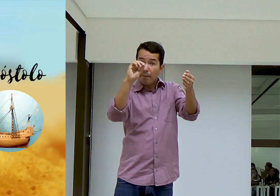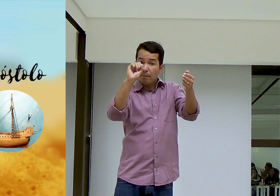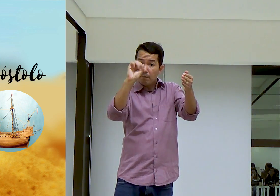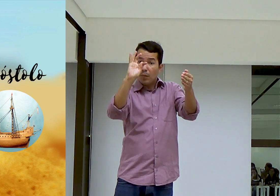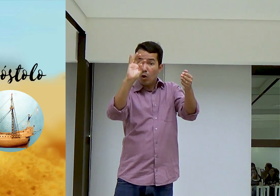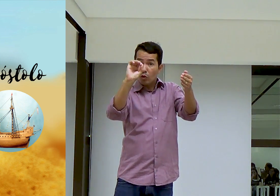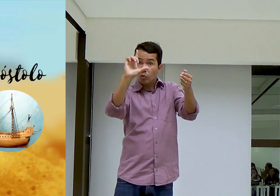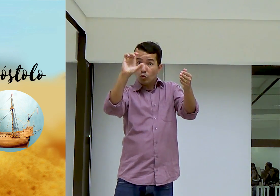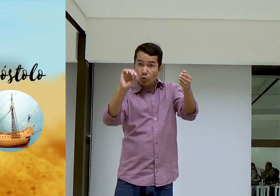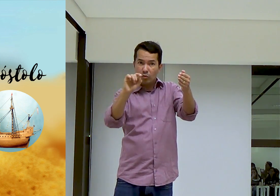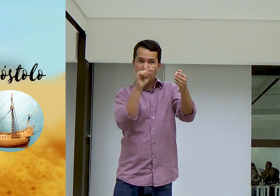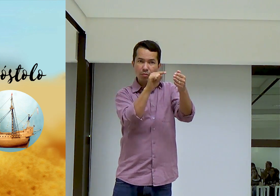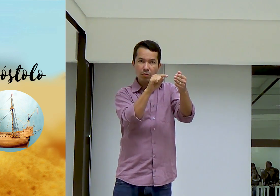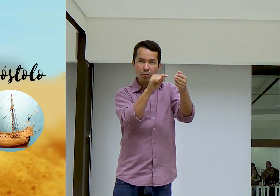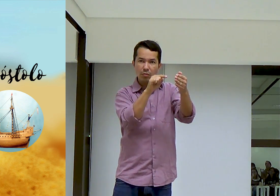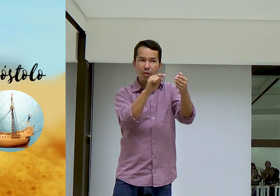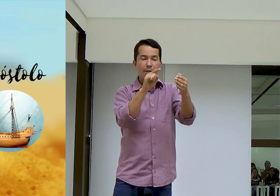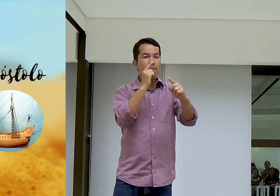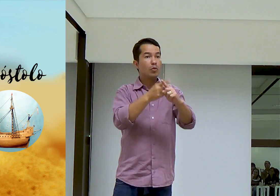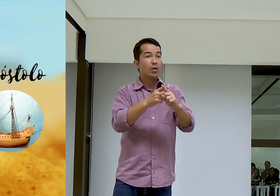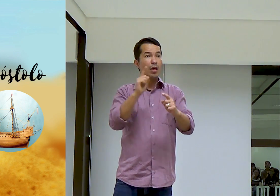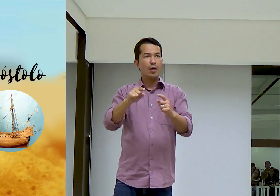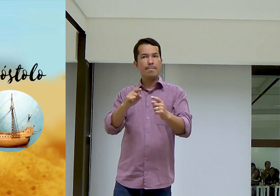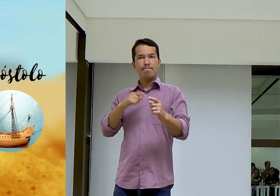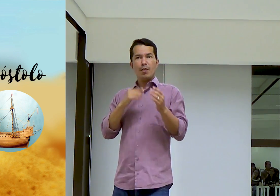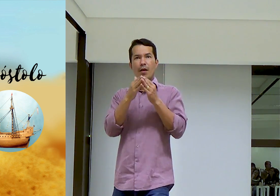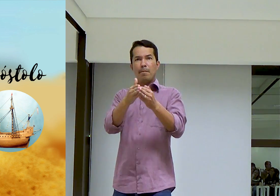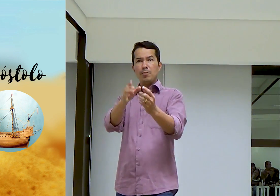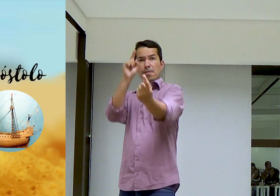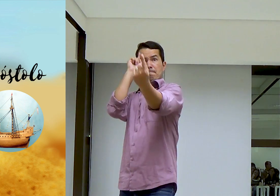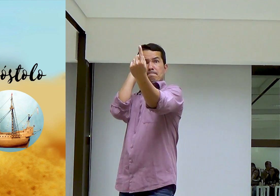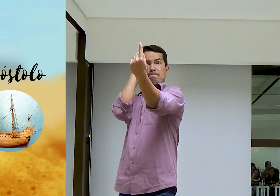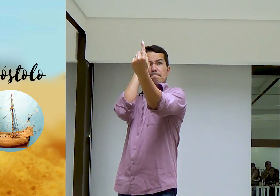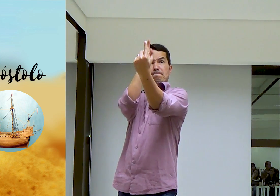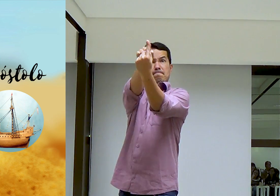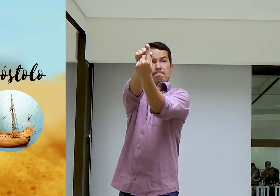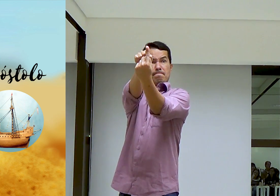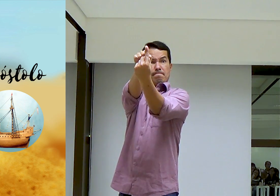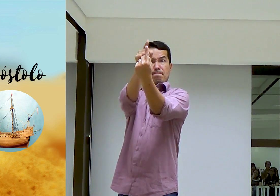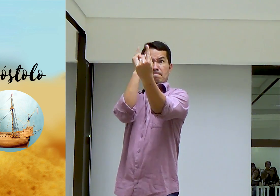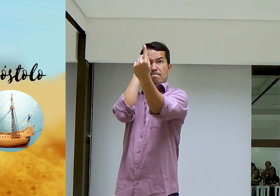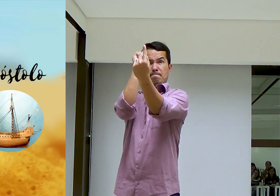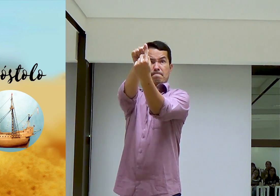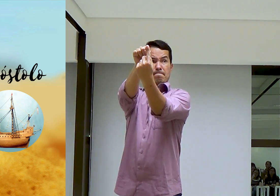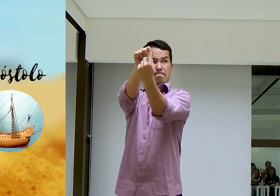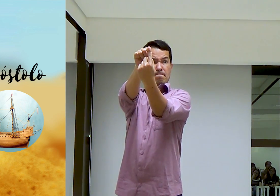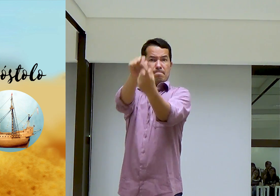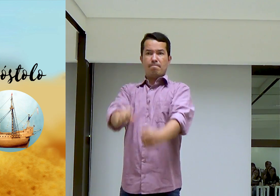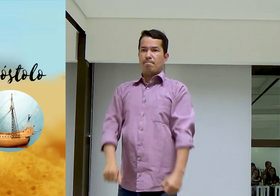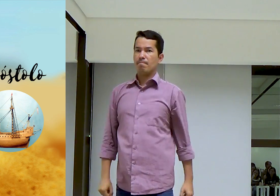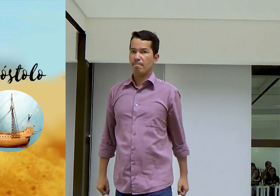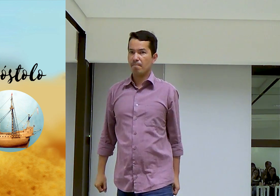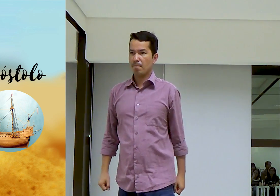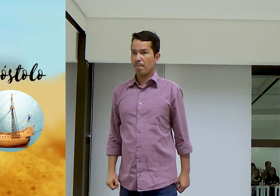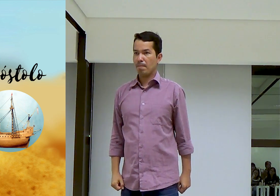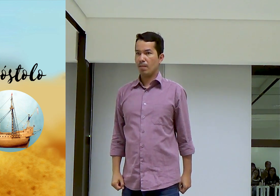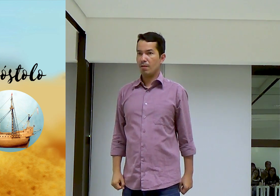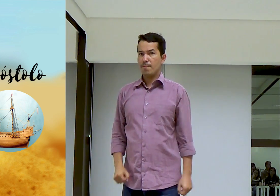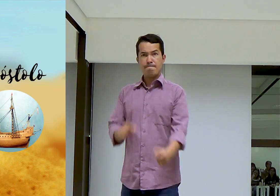podia. E esse navio se chamava Apóstolo, porque ele era um navio com um objetivo